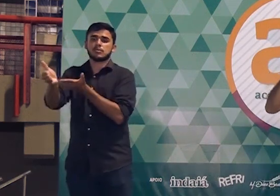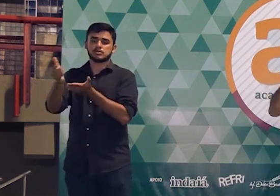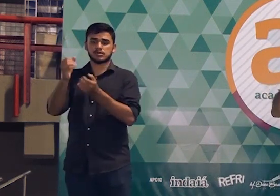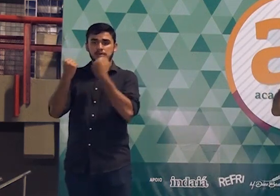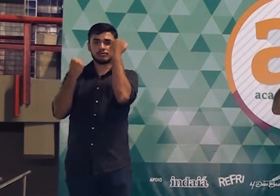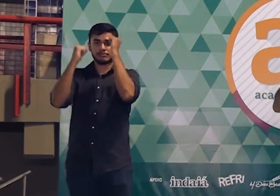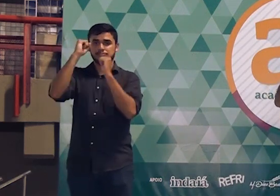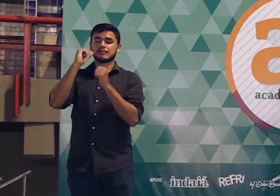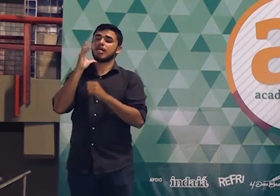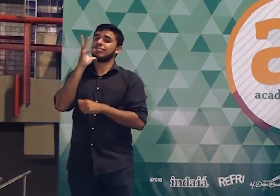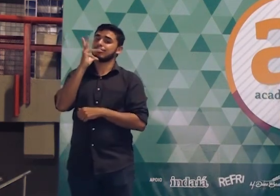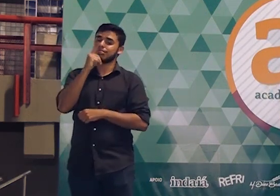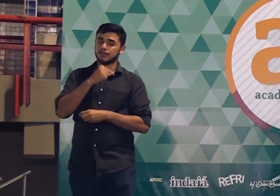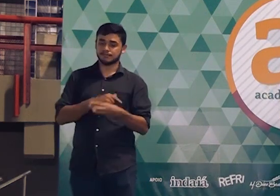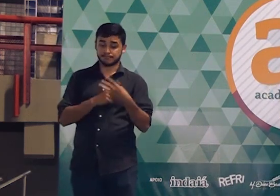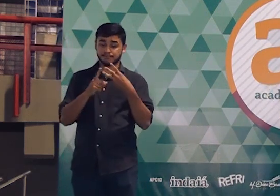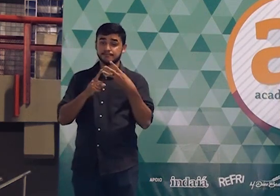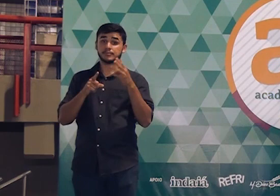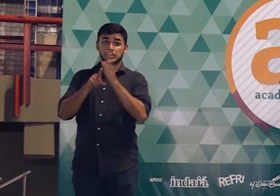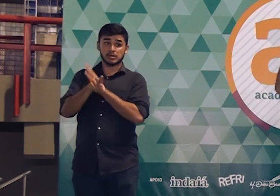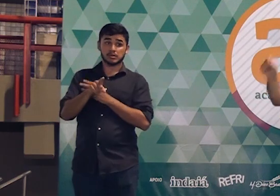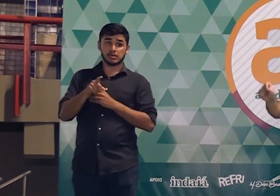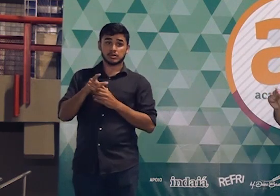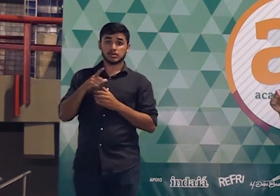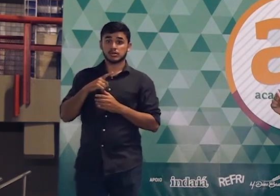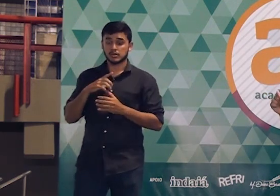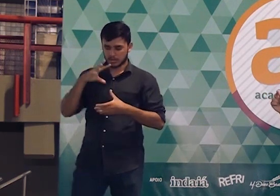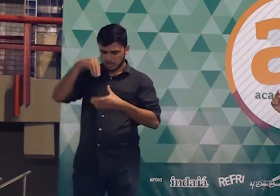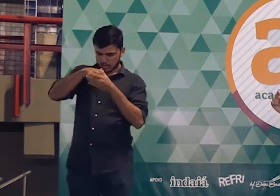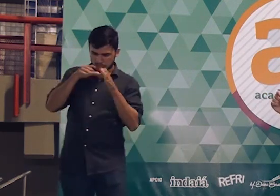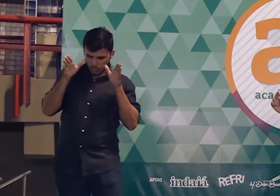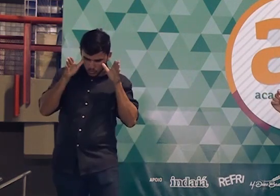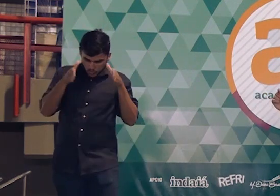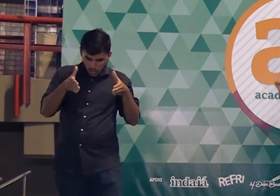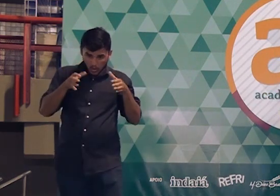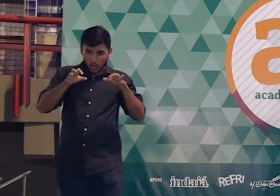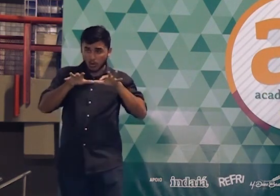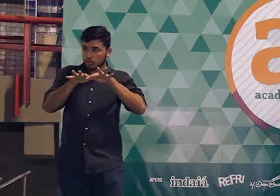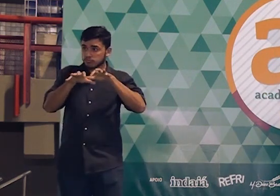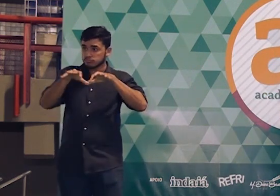A indústria no Brasil está concentrada ou está desconcentrada?